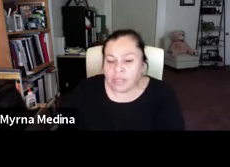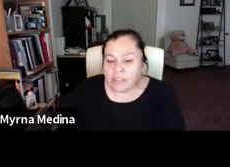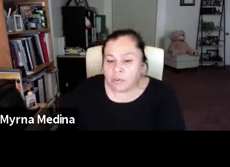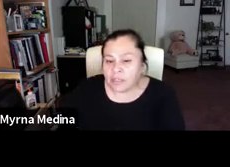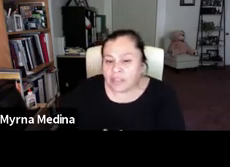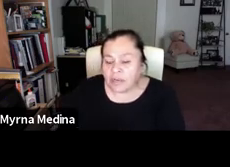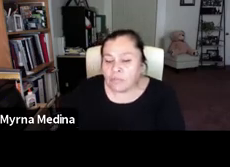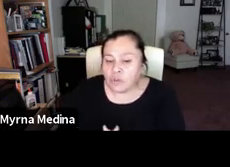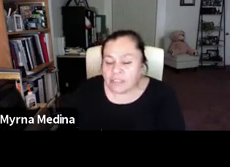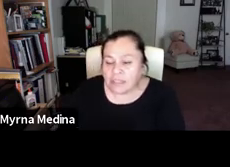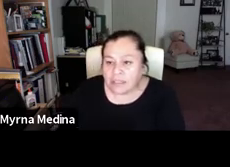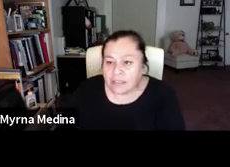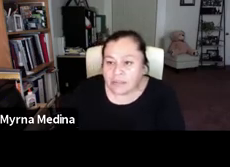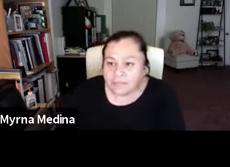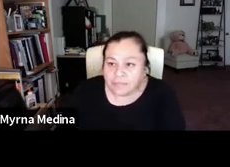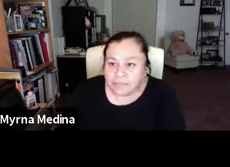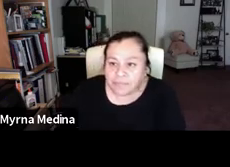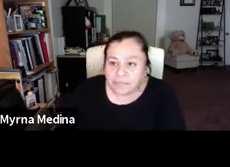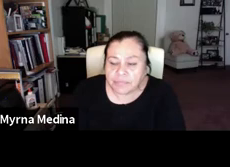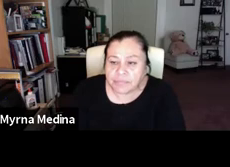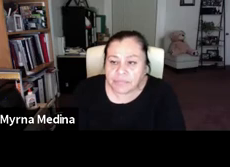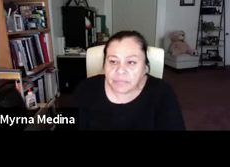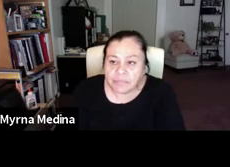los estudiantes porque tienen mucho que sentir.